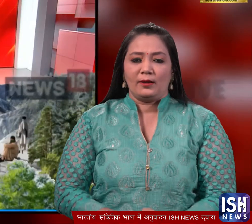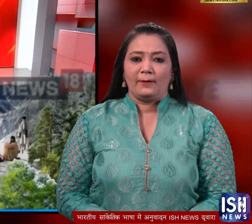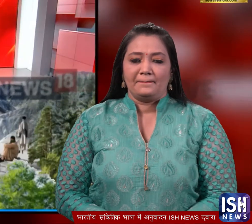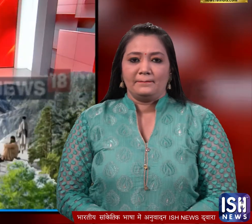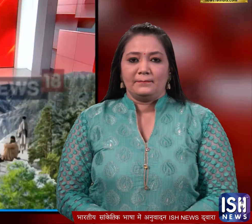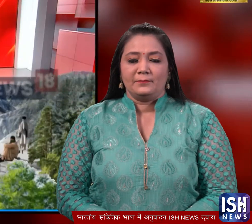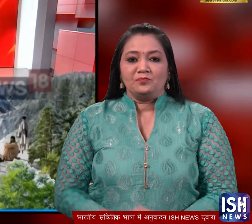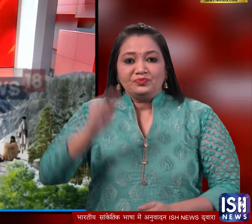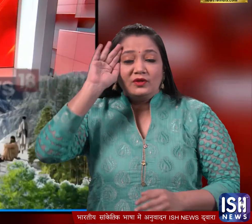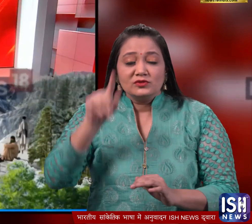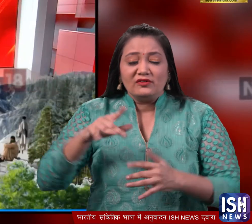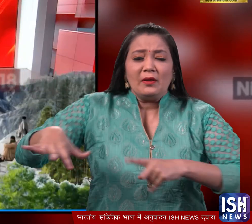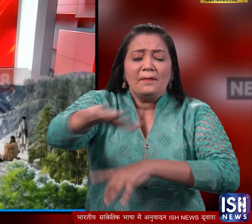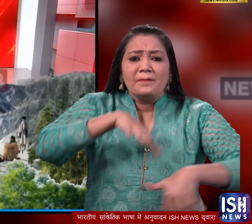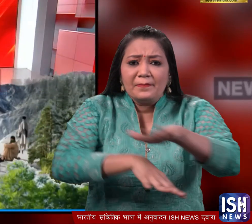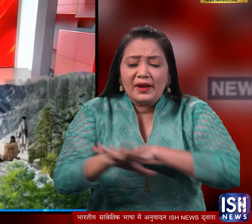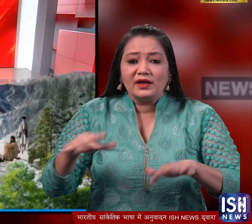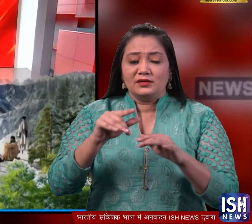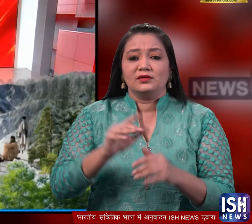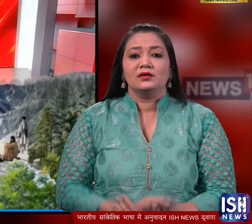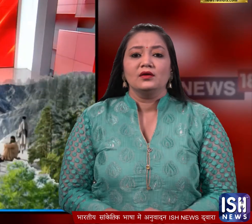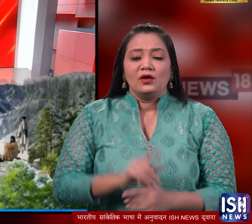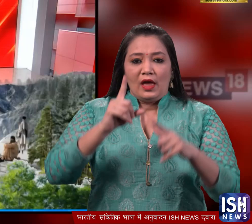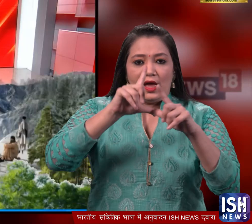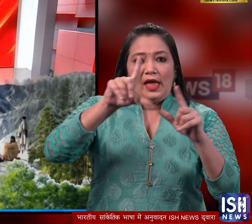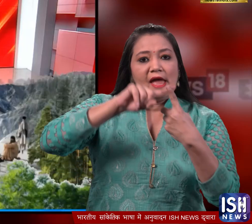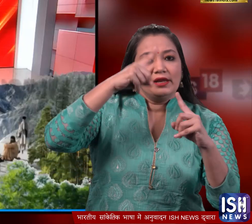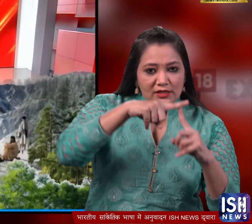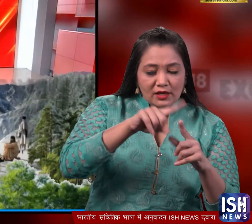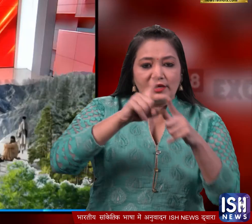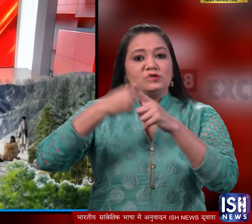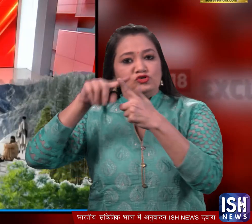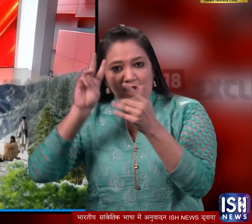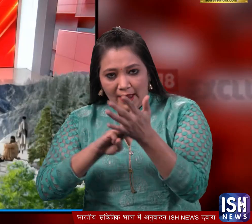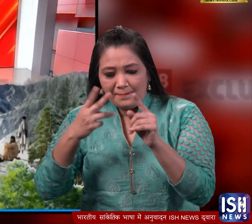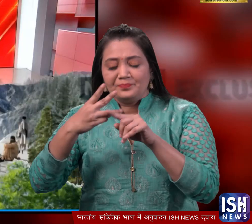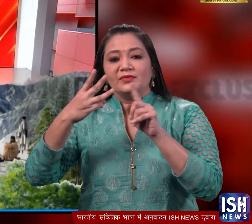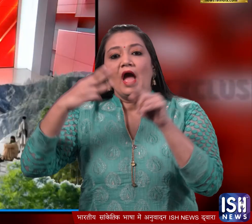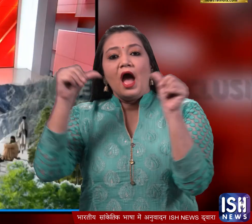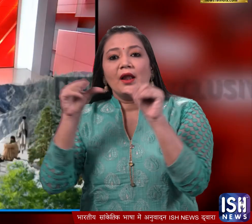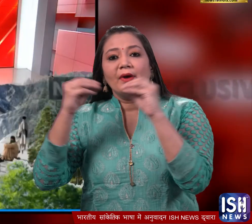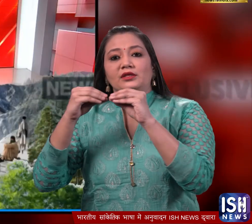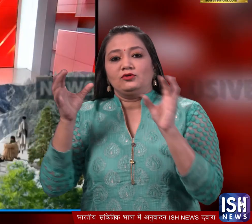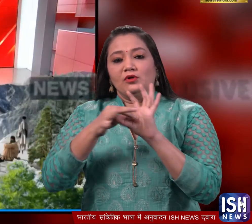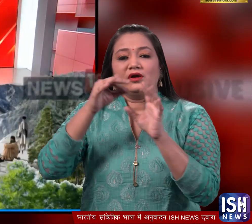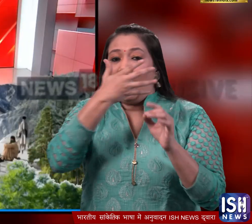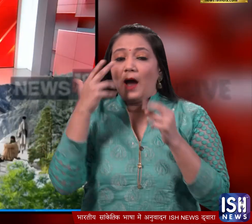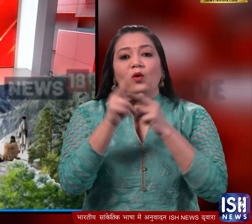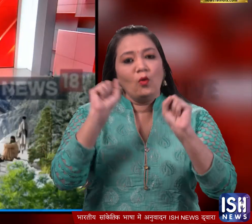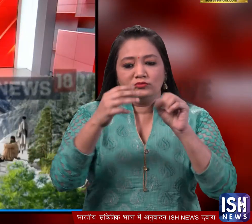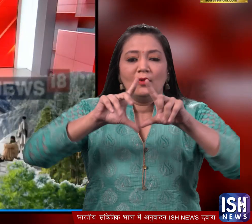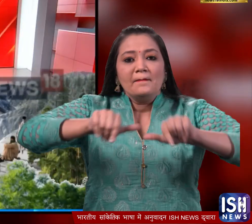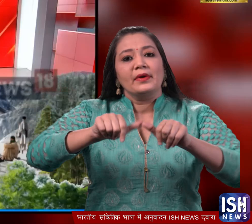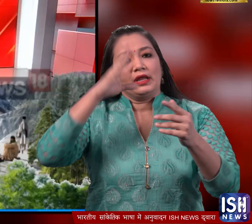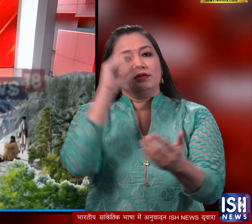चुके हैं। खबर है कि यह पूरा प्लान आतंकी संगठन लश्कर तैयबा, जैश ए मोहम्मद और अल बद्र के आतंकियों के बीच